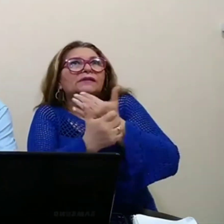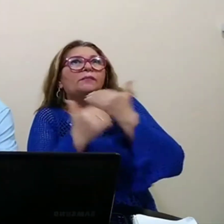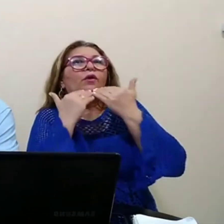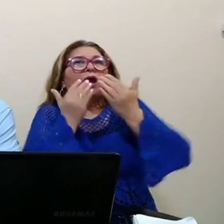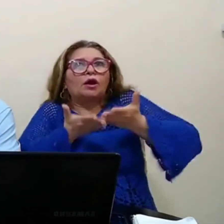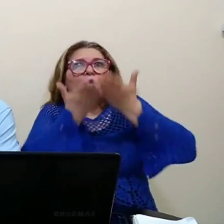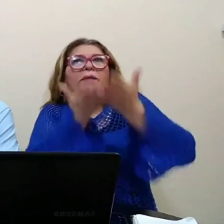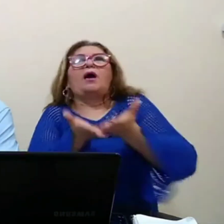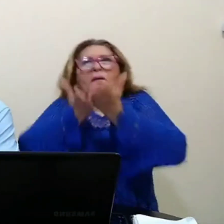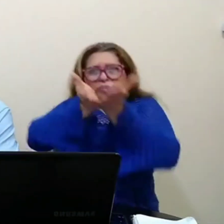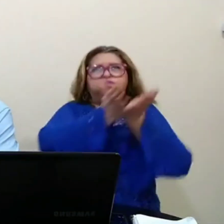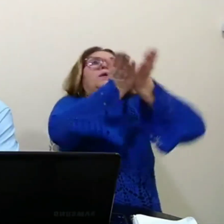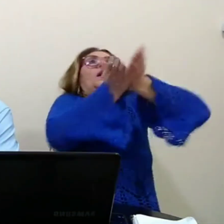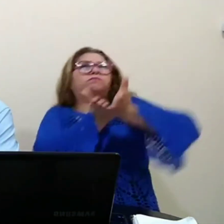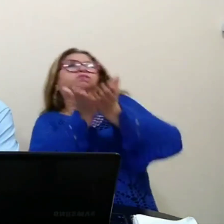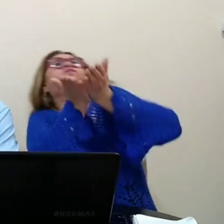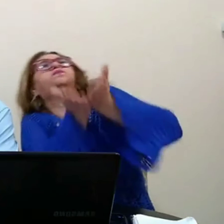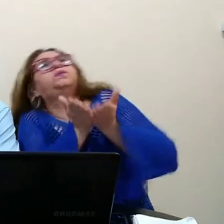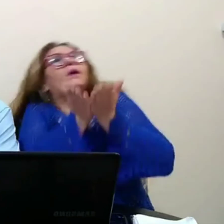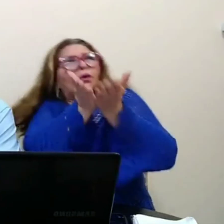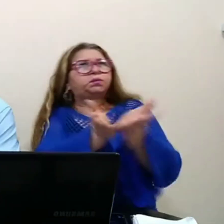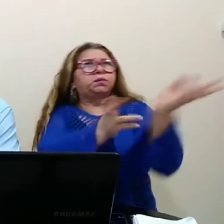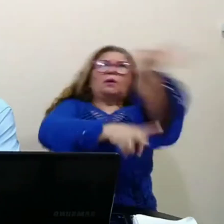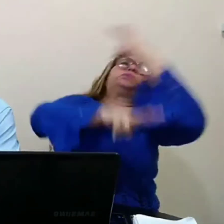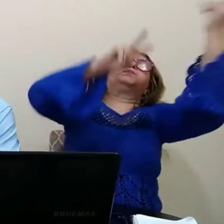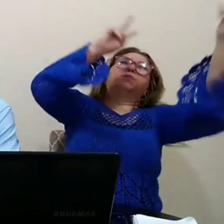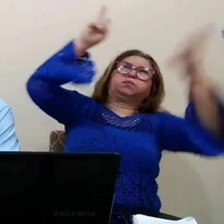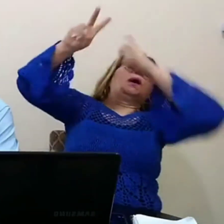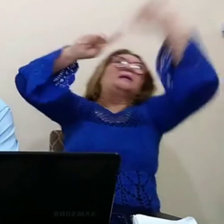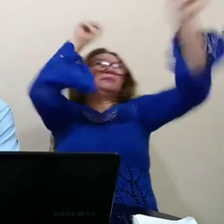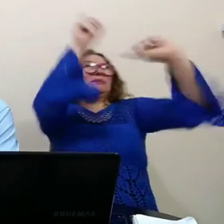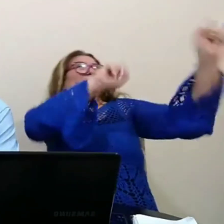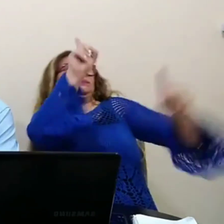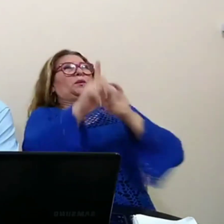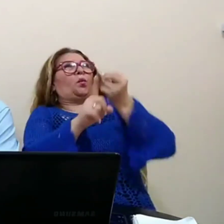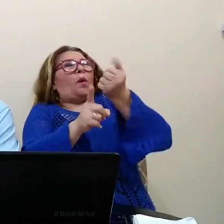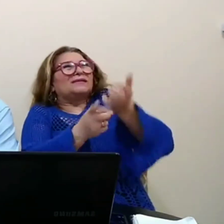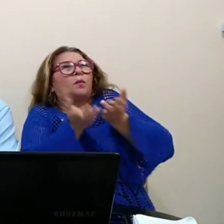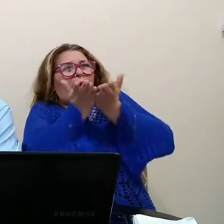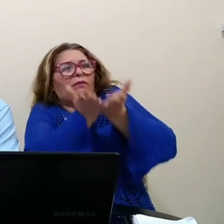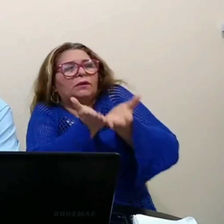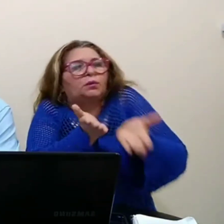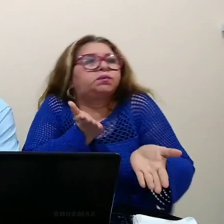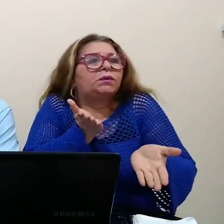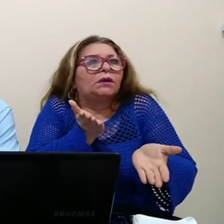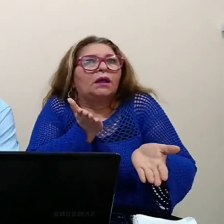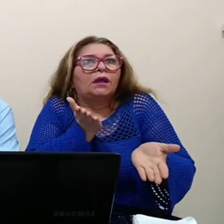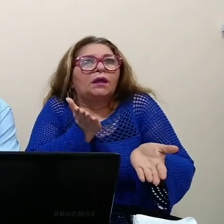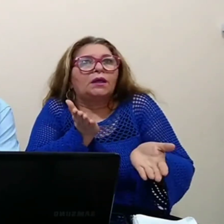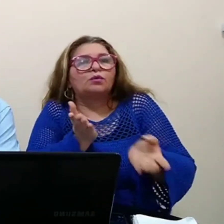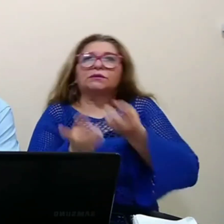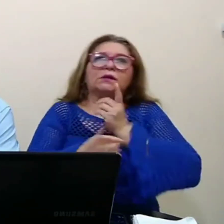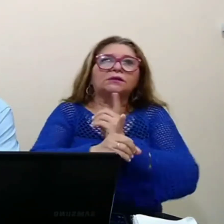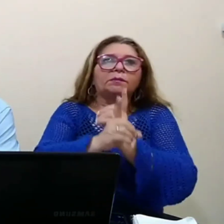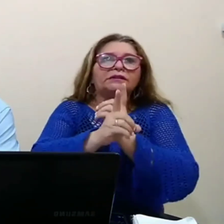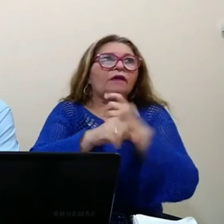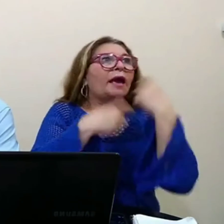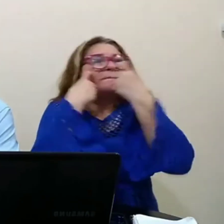tempestade estava muito grande a ponto do barco se afundar e eles morrerem. Eles estavam realmente